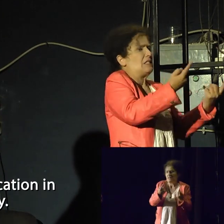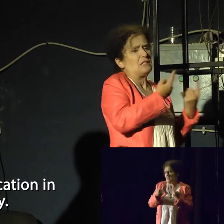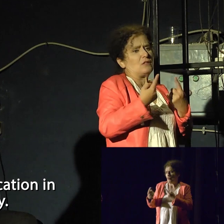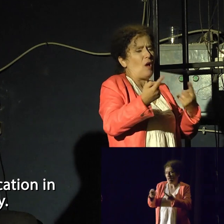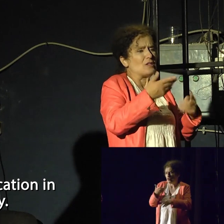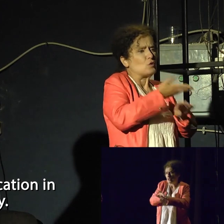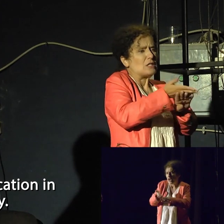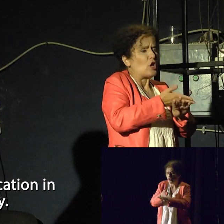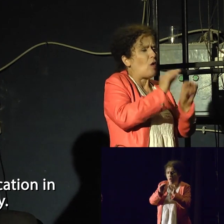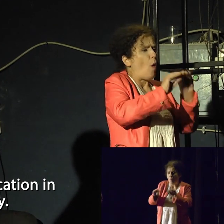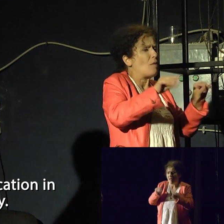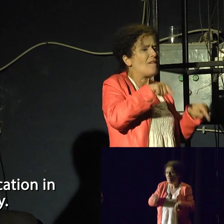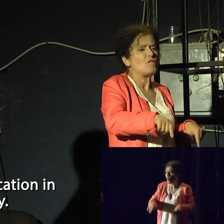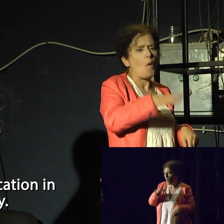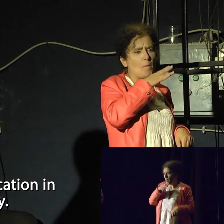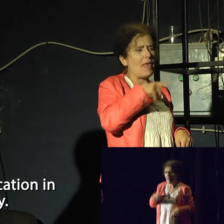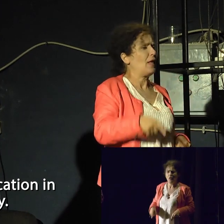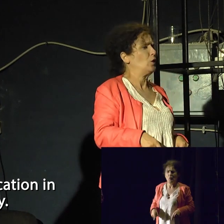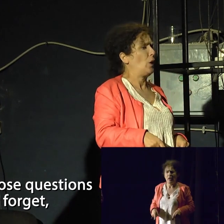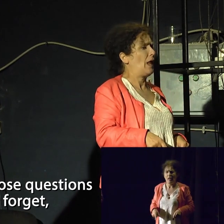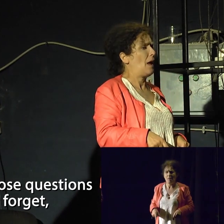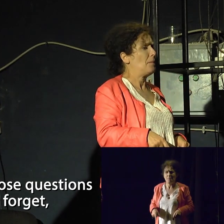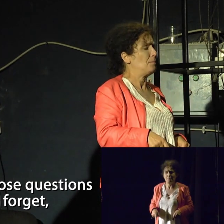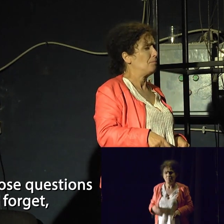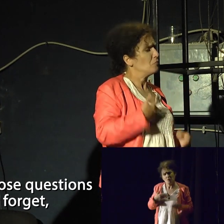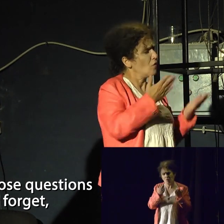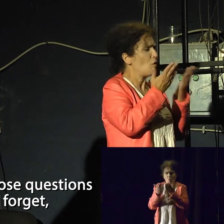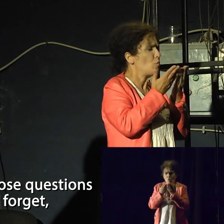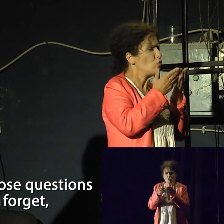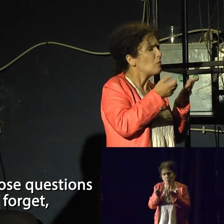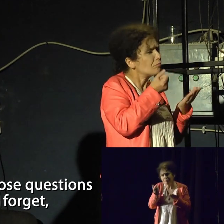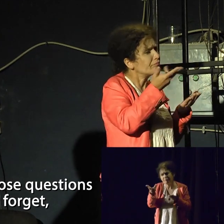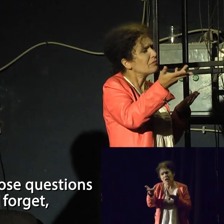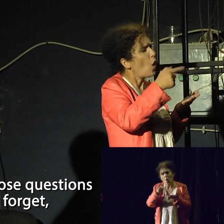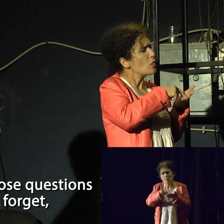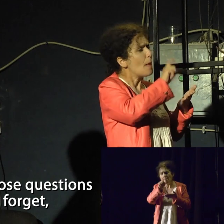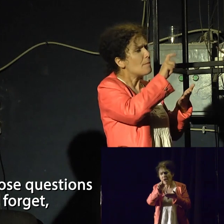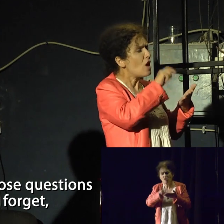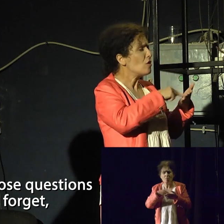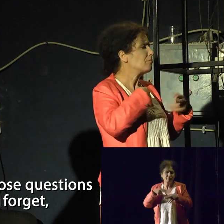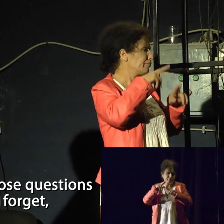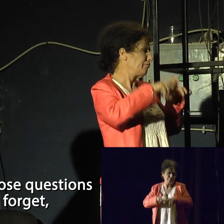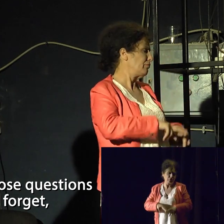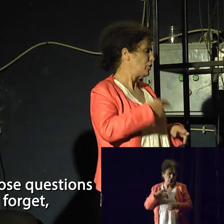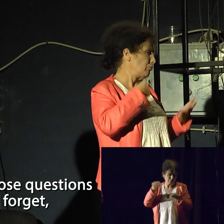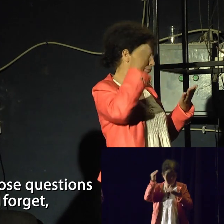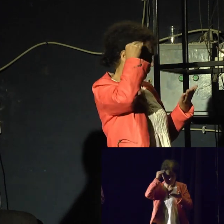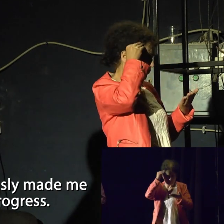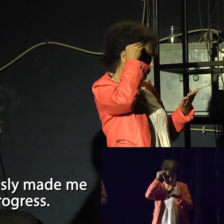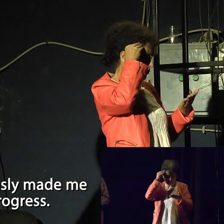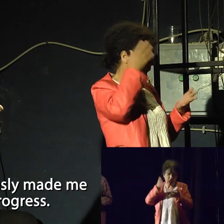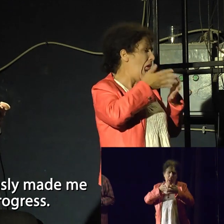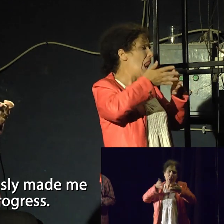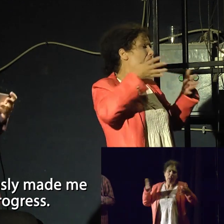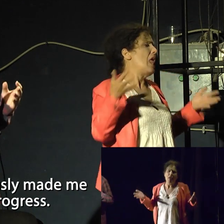со, со сексуалното образование во нашата држава. Ќе ви прочитам неколку од, од оние прашања кои што мене ми останале во, во меморијата и кои што